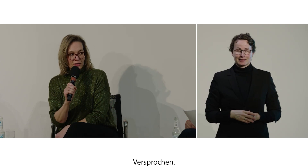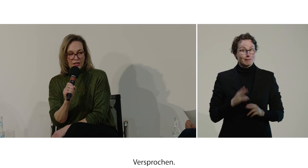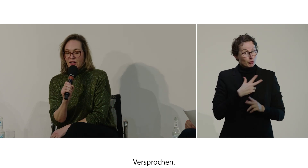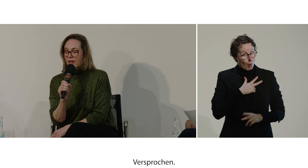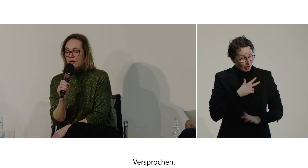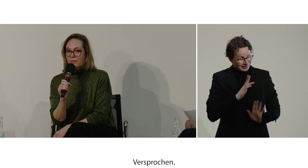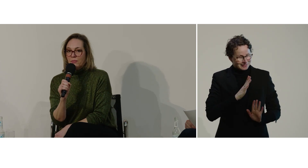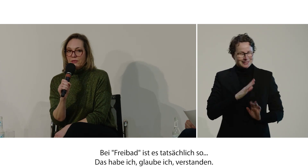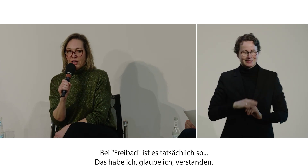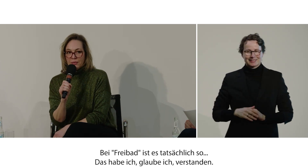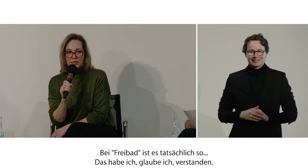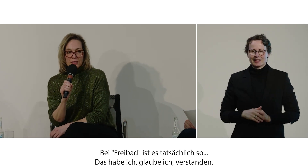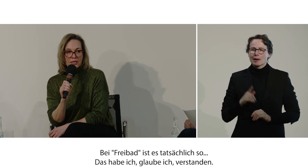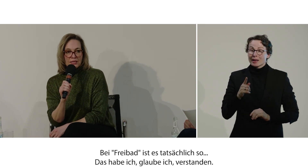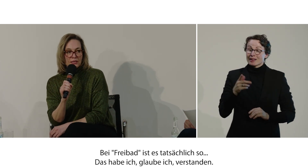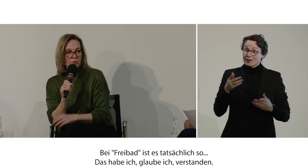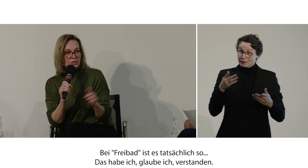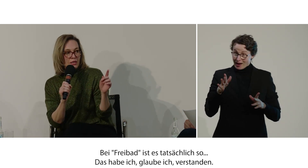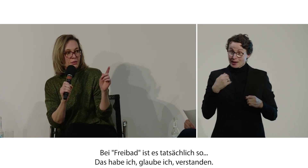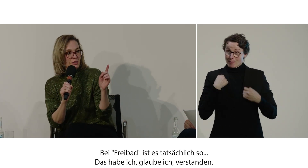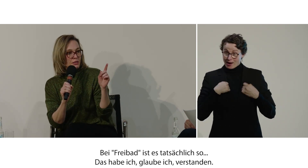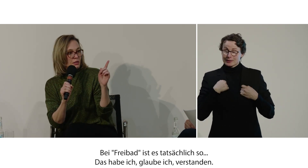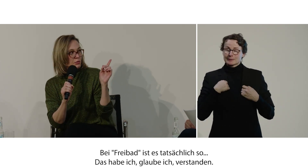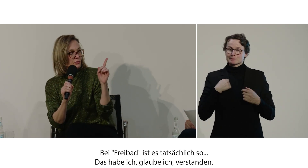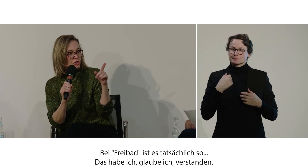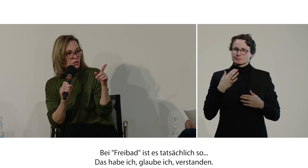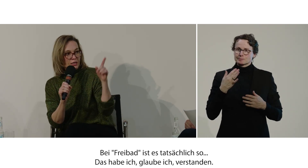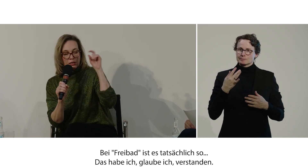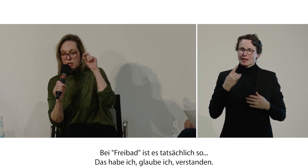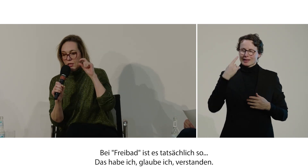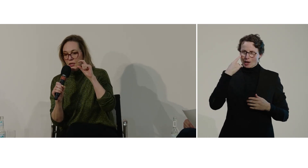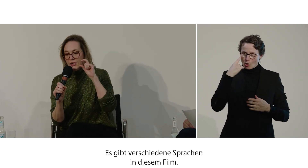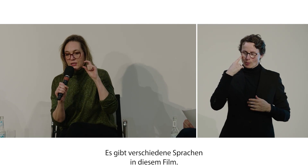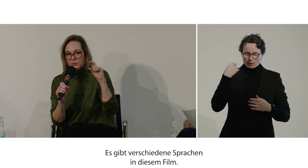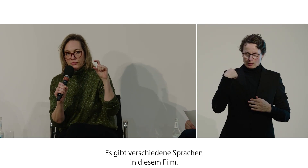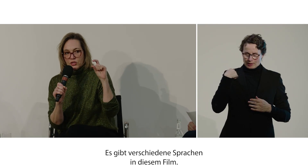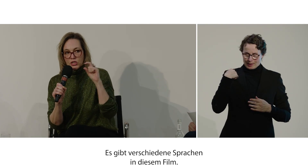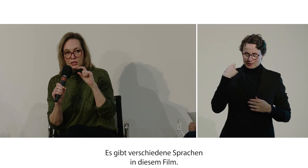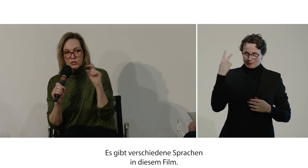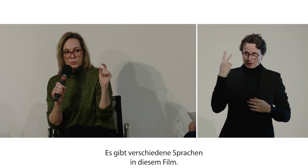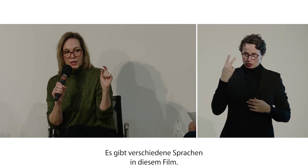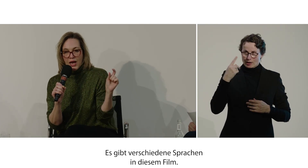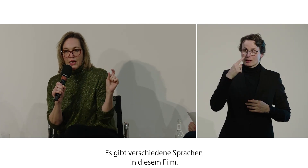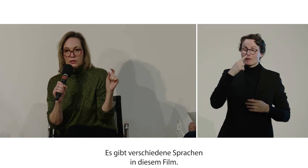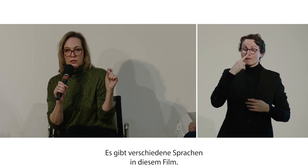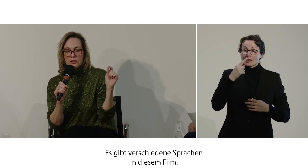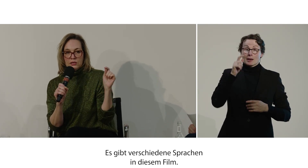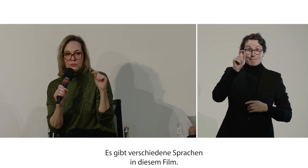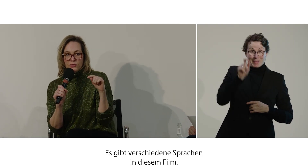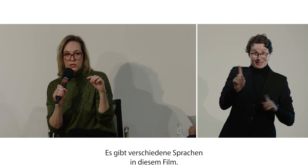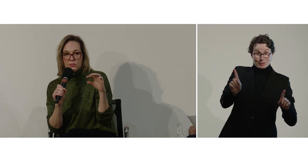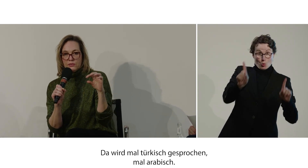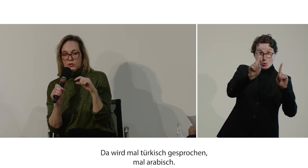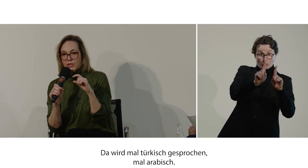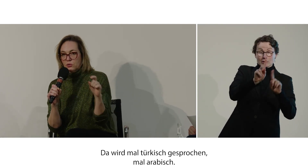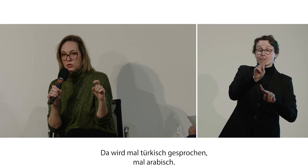Versprochen. Bei Freibad ist es tatsächlich so, das habe ich jetzt, glaube ich, verstanden, es gibt verschiedene Sprachen in